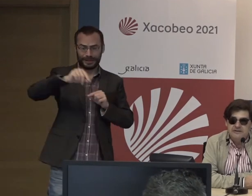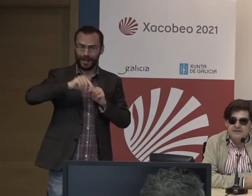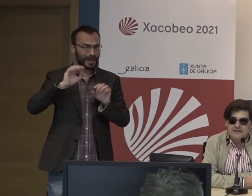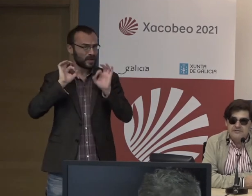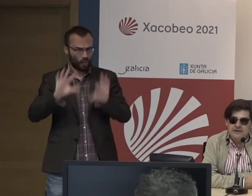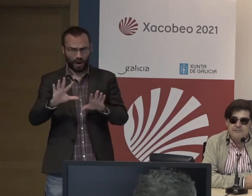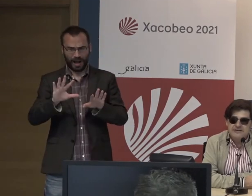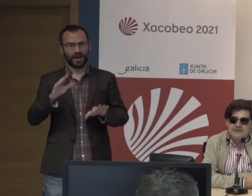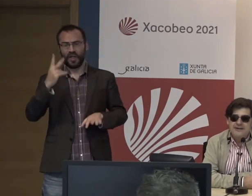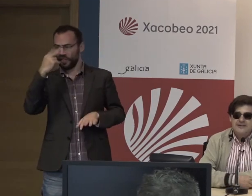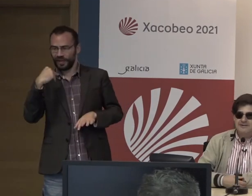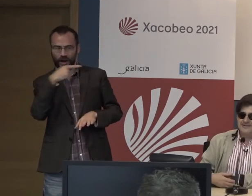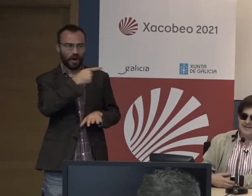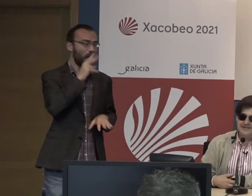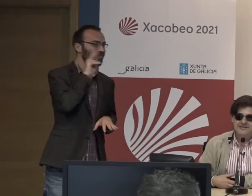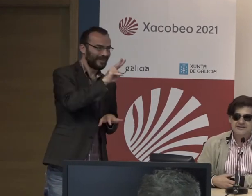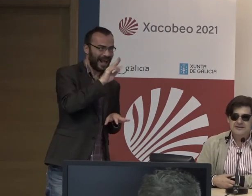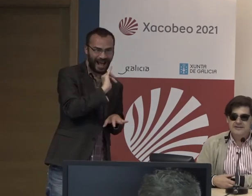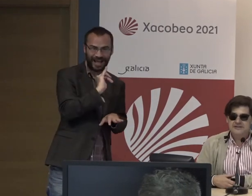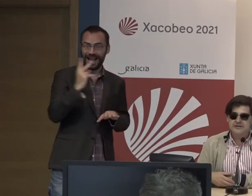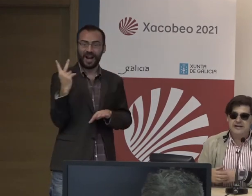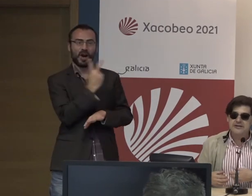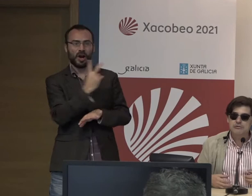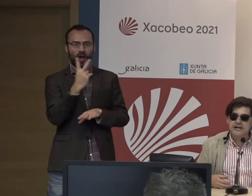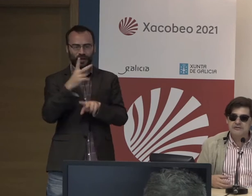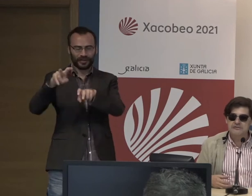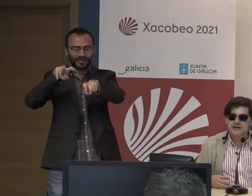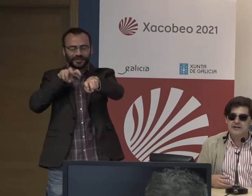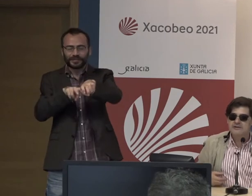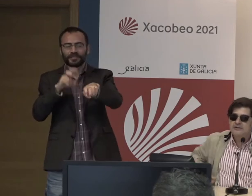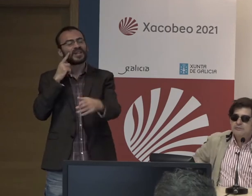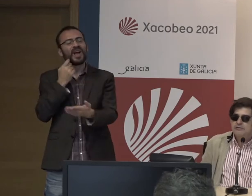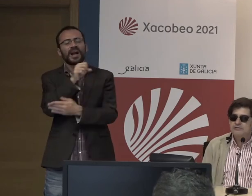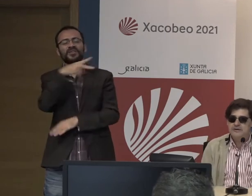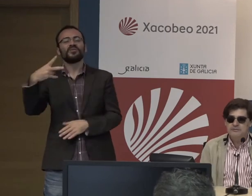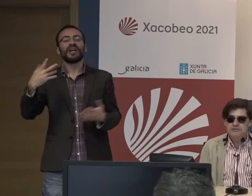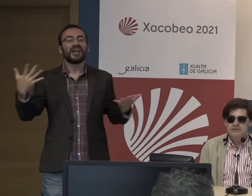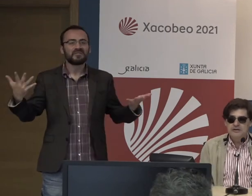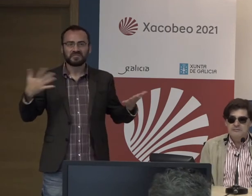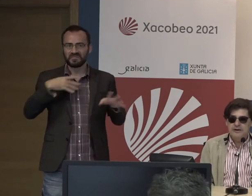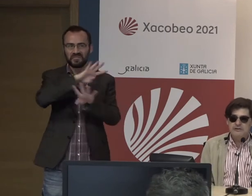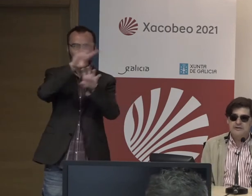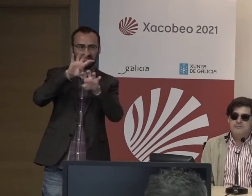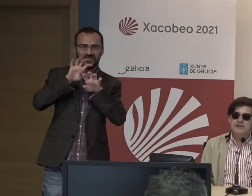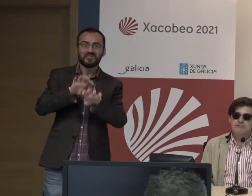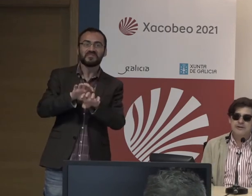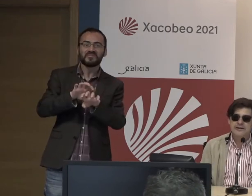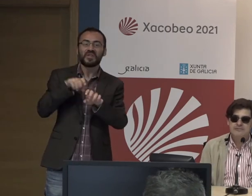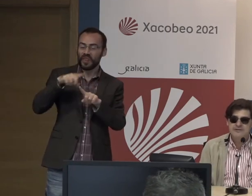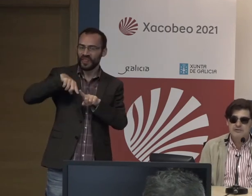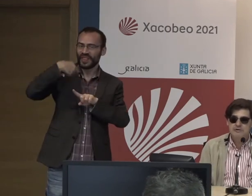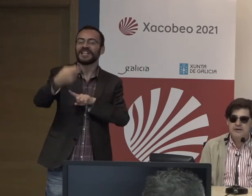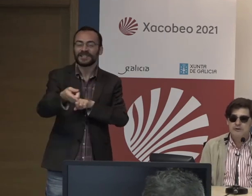caso, que es una gran persona, que va detrás. Y entonces, ¿qué resultados nos va a dar? Pues no lo sabemos, pero lo sabemos después